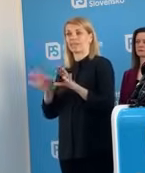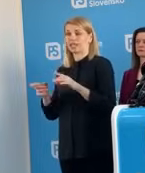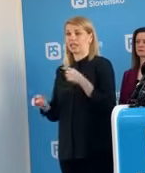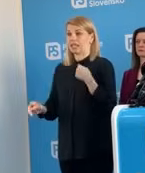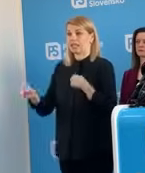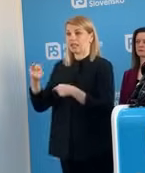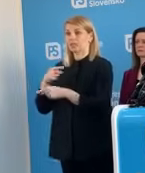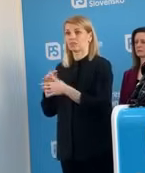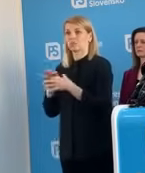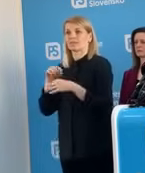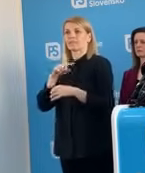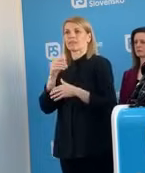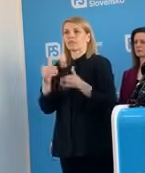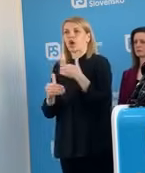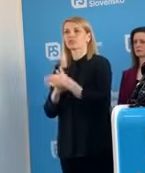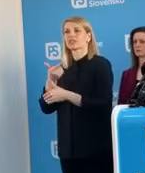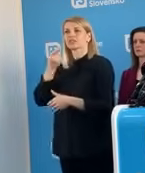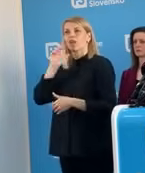zvrátiť?